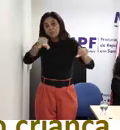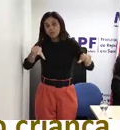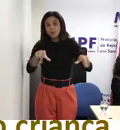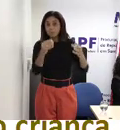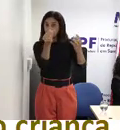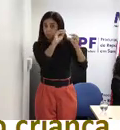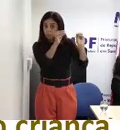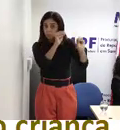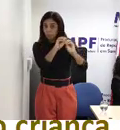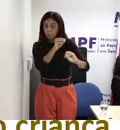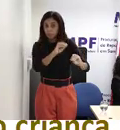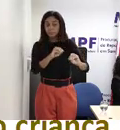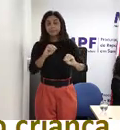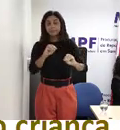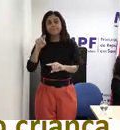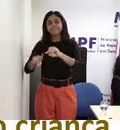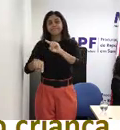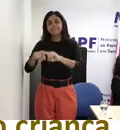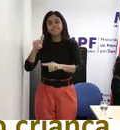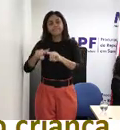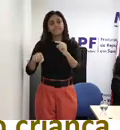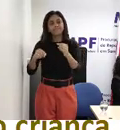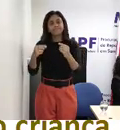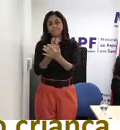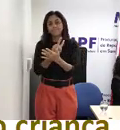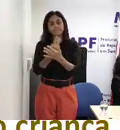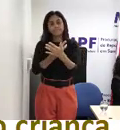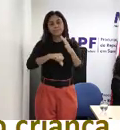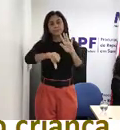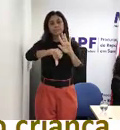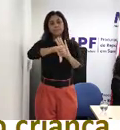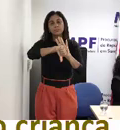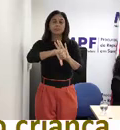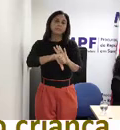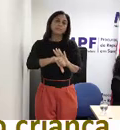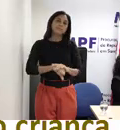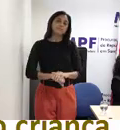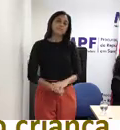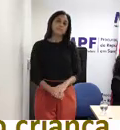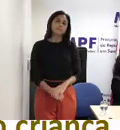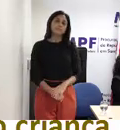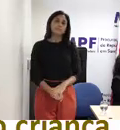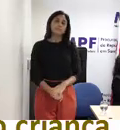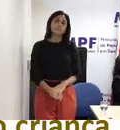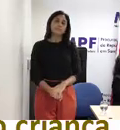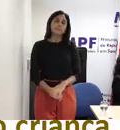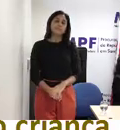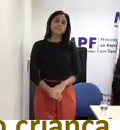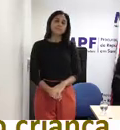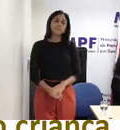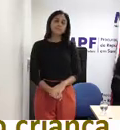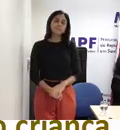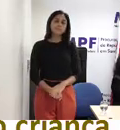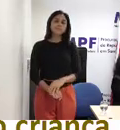investigações quando chegam as notícias crimes para nós temos que ter cuidado com isso aqui essa foto essa exibição ela